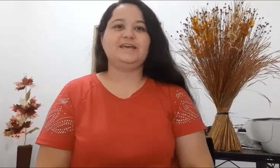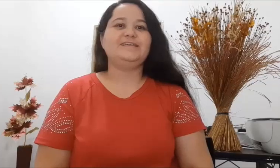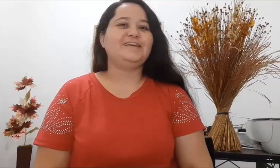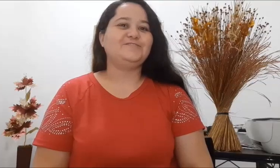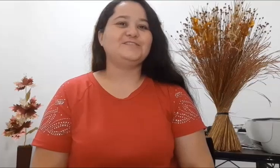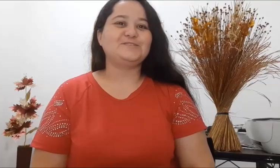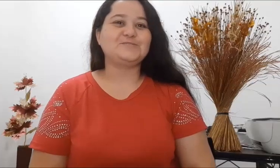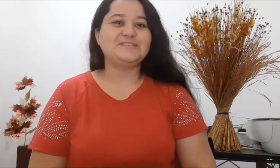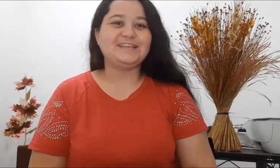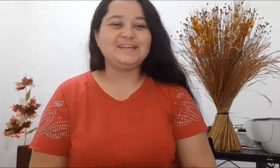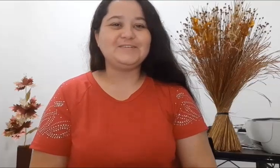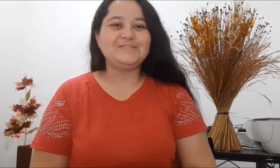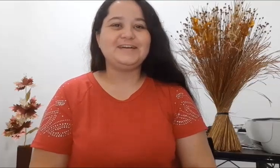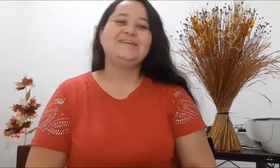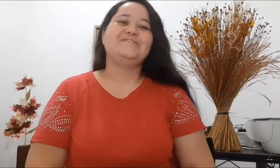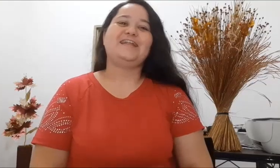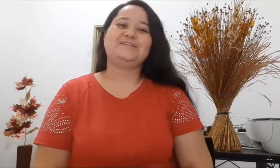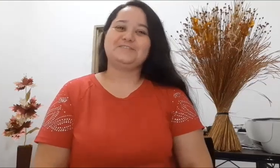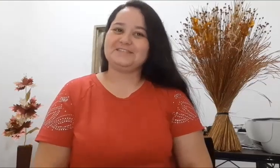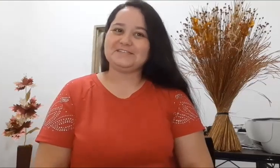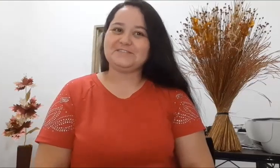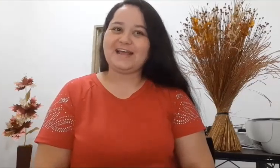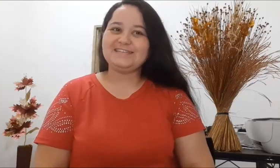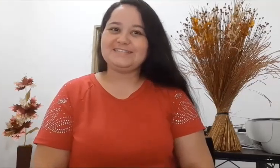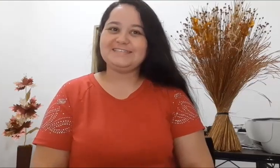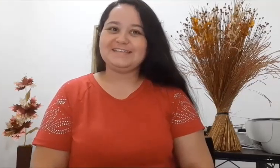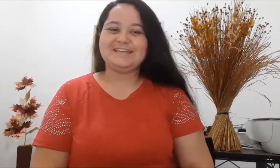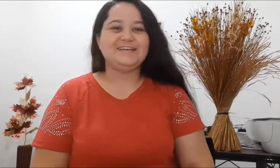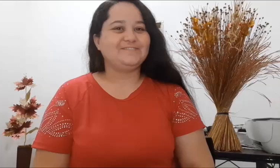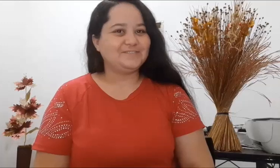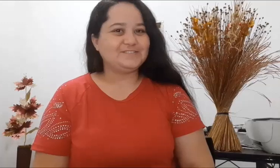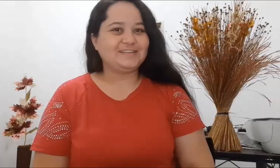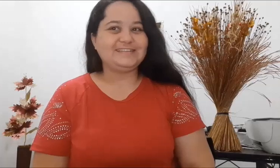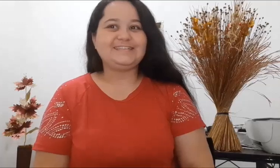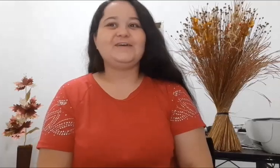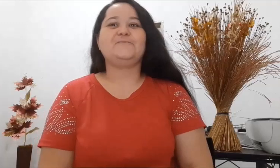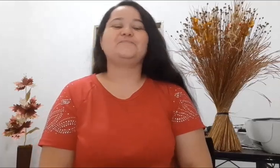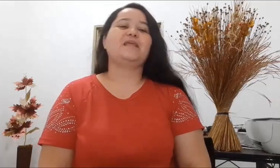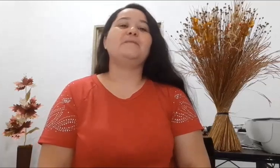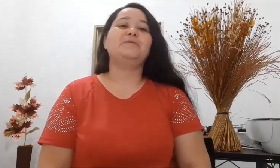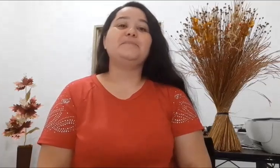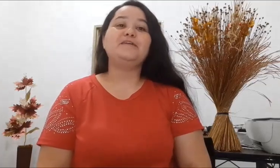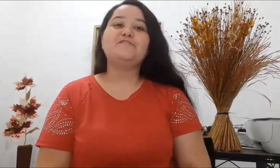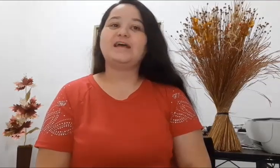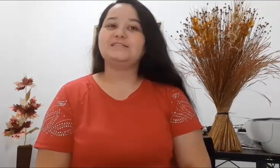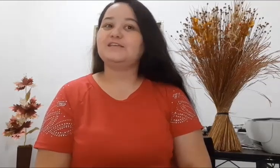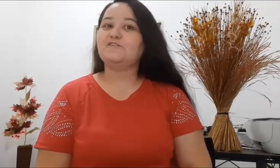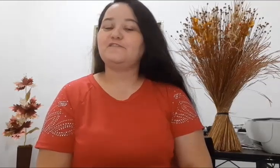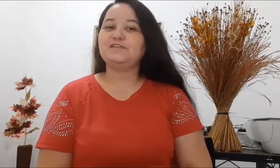E aí, vocês conseguiram falar todas as frases? Vamos ver então. A primeira frase que eu fiz